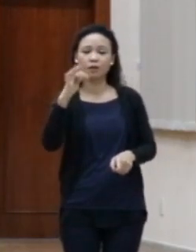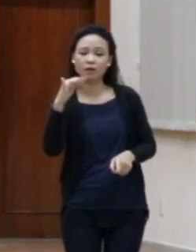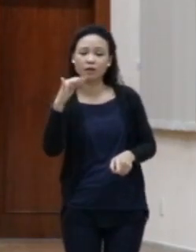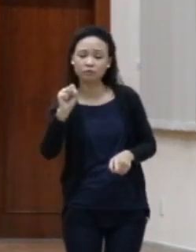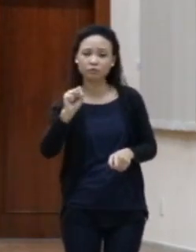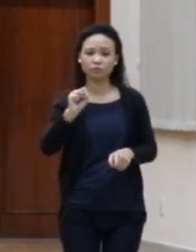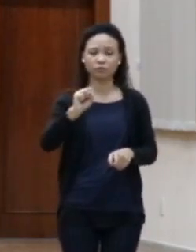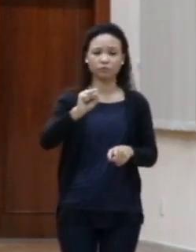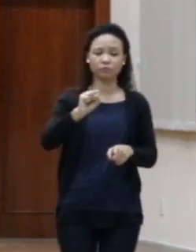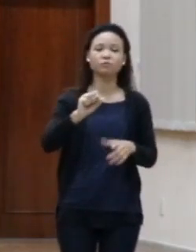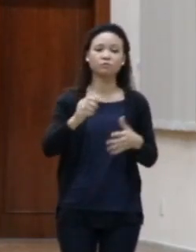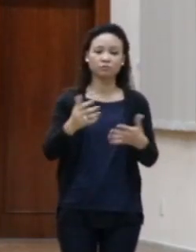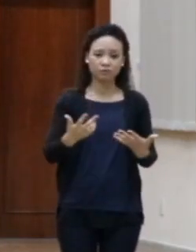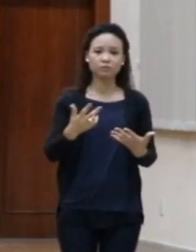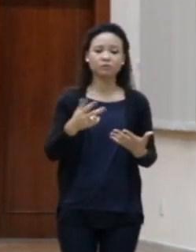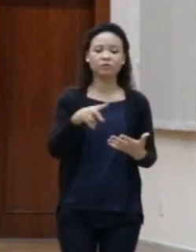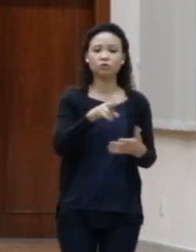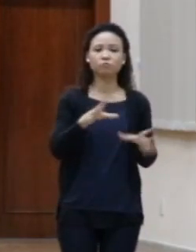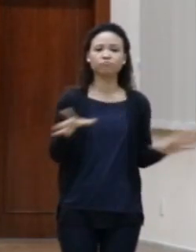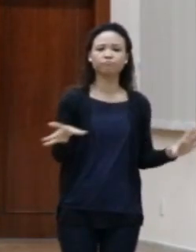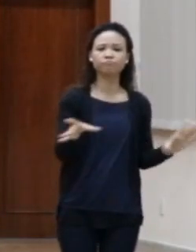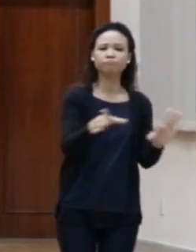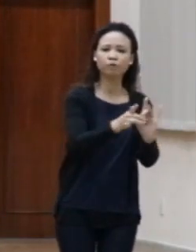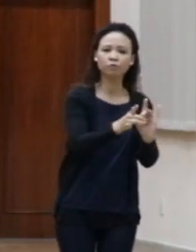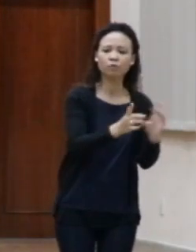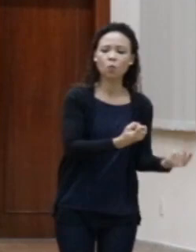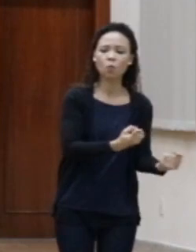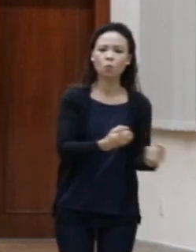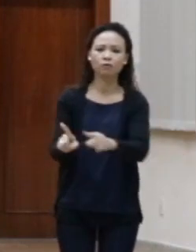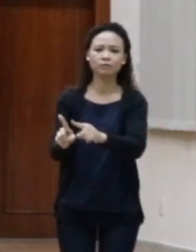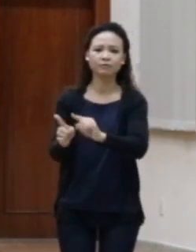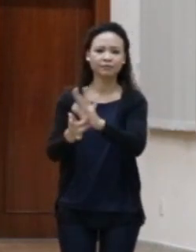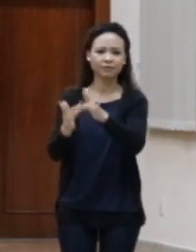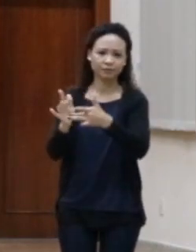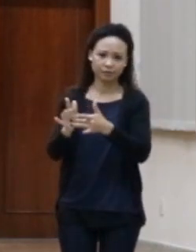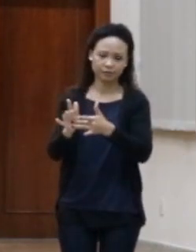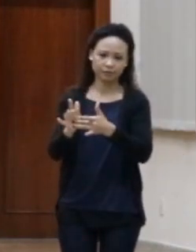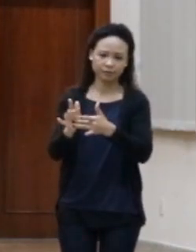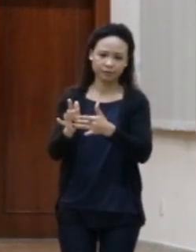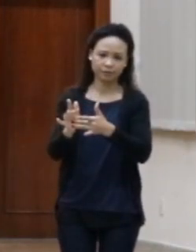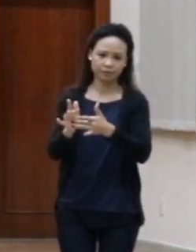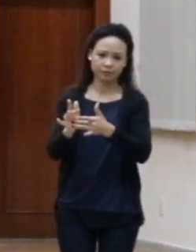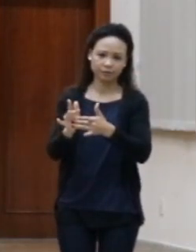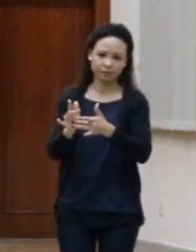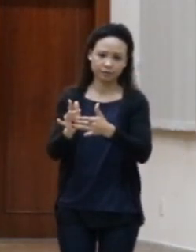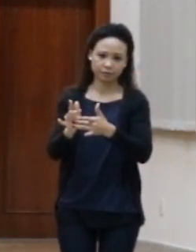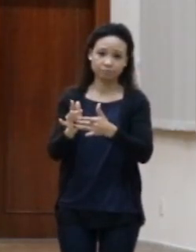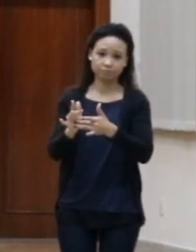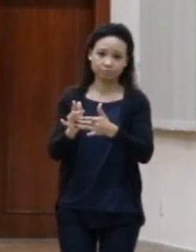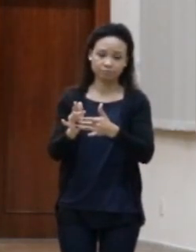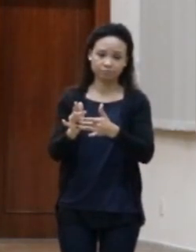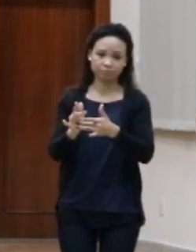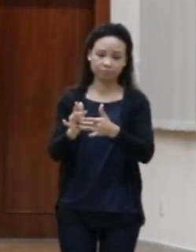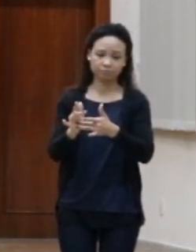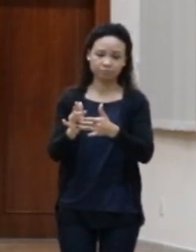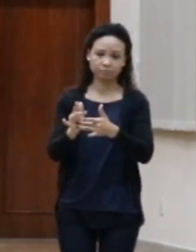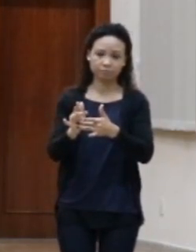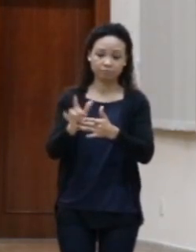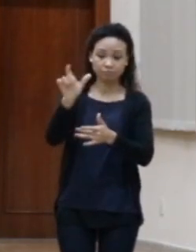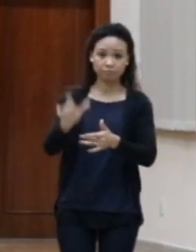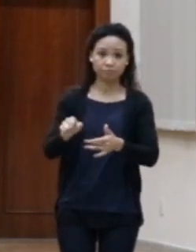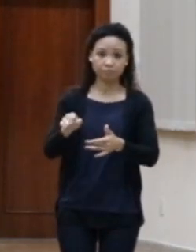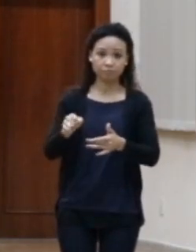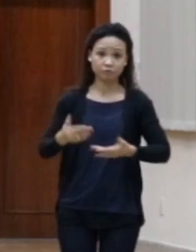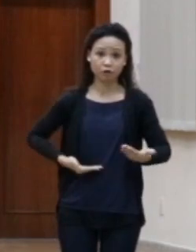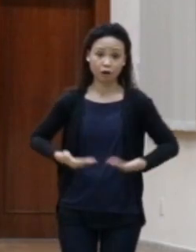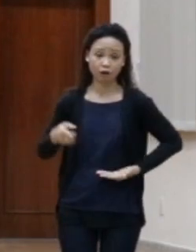Israel, diz o texto, eles se uniram contra Jesus, teu servo, a quem